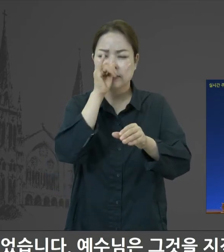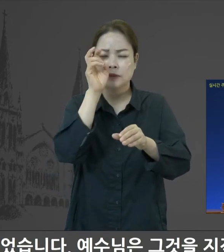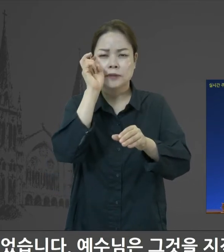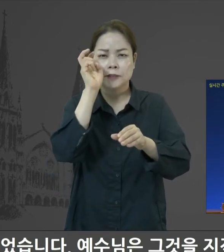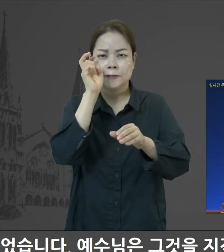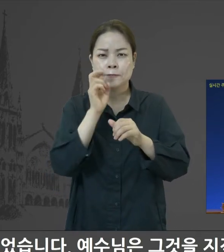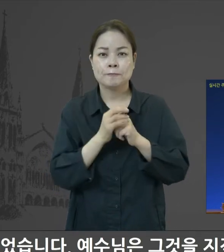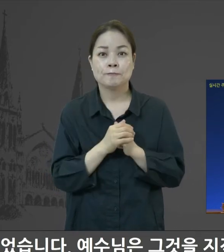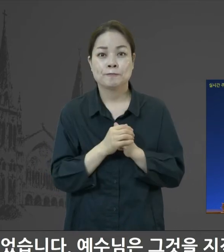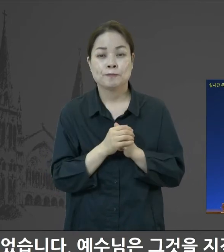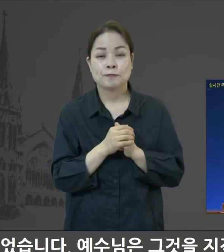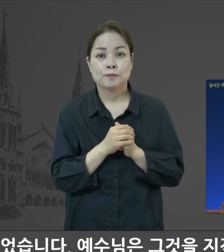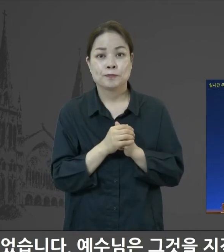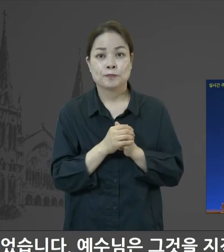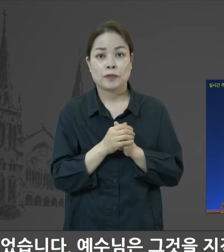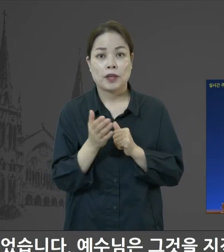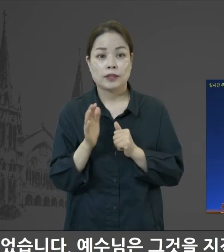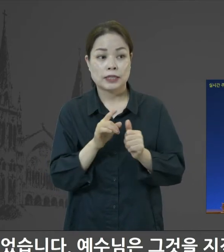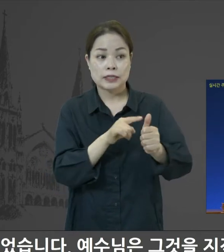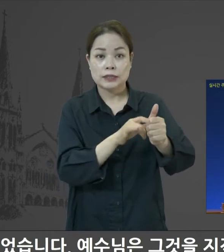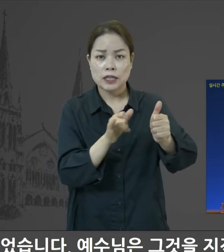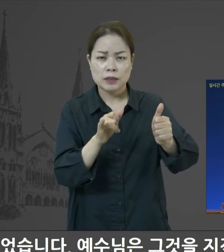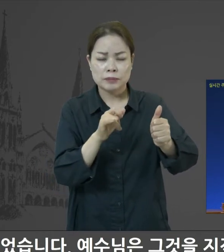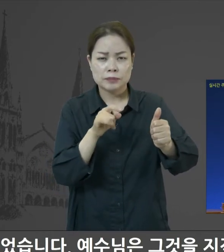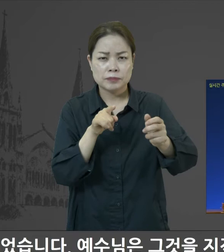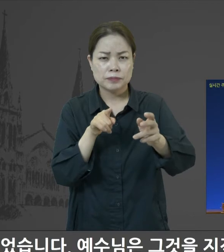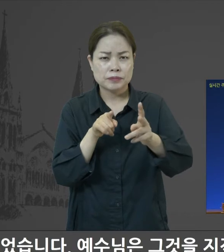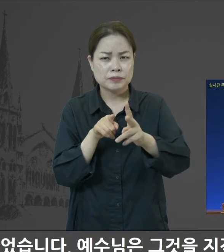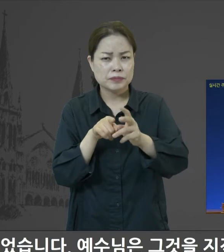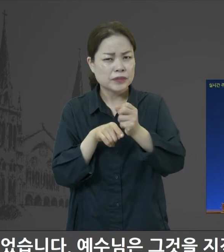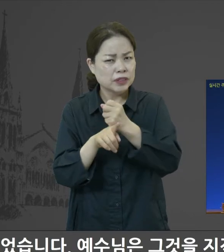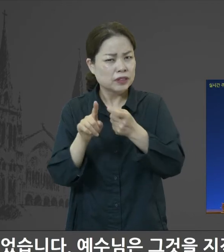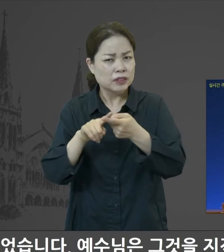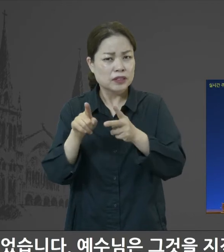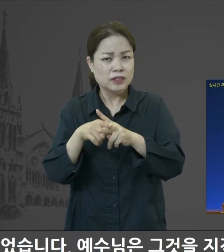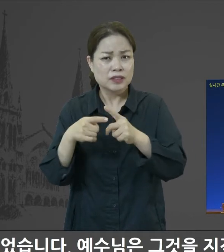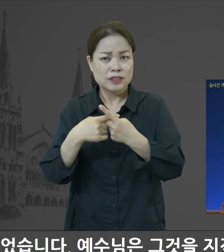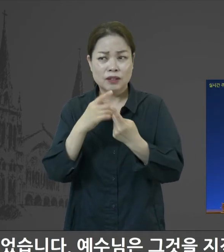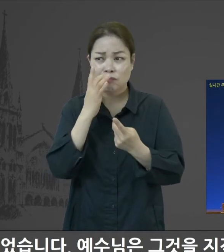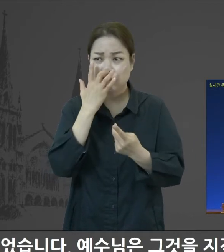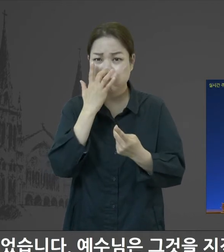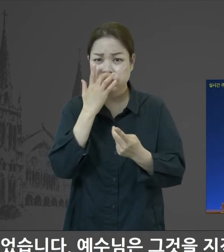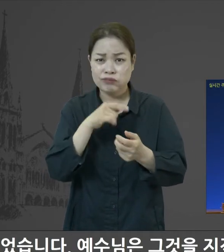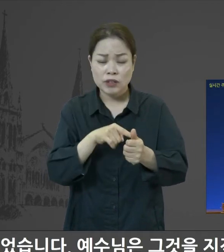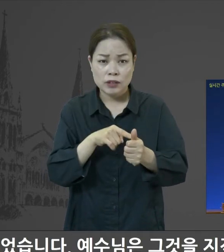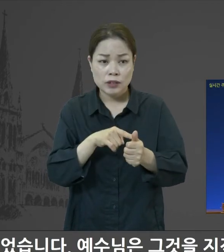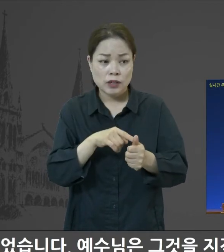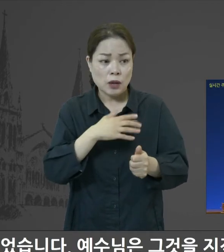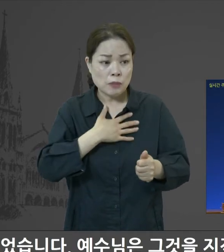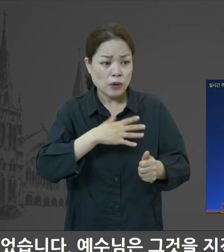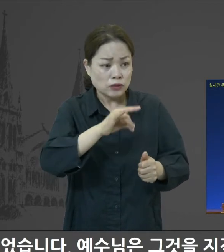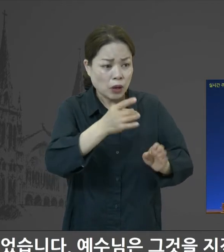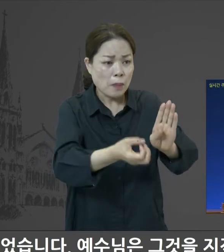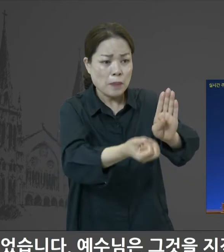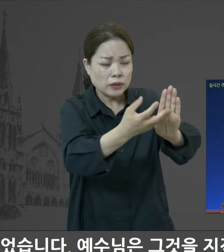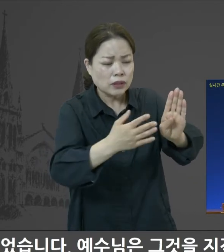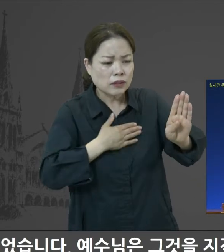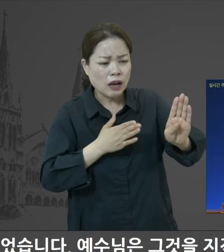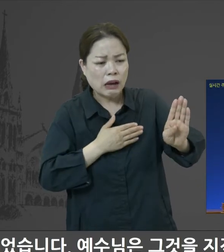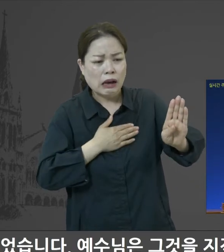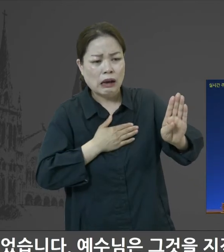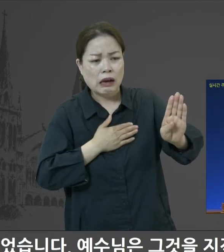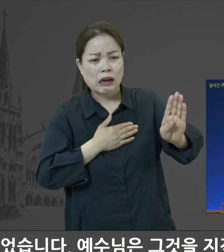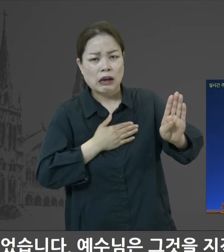봅니다. 그런데 이 사람은 그 뜻을 이해하지 못했습니다. 그저 다른 사람이 나보다 먼저 들어가서 내가 들어갈